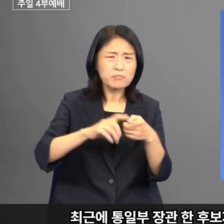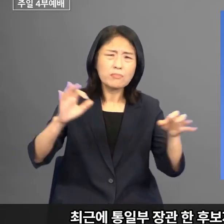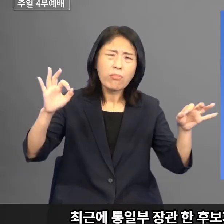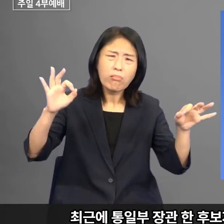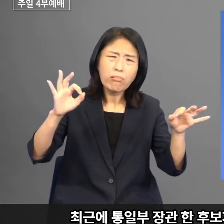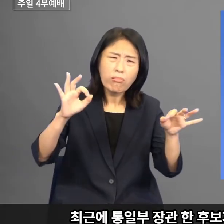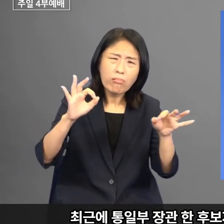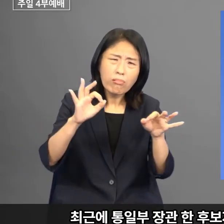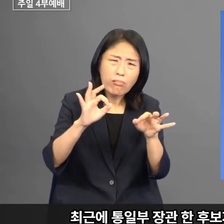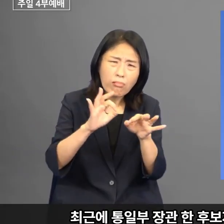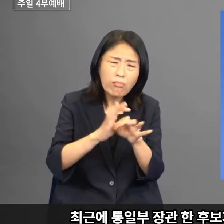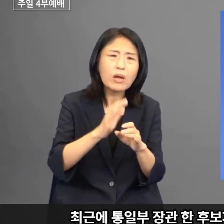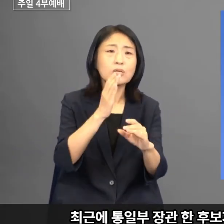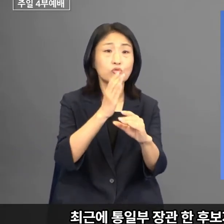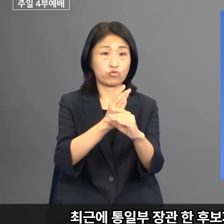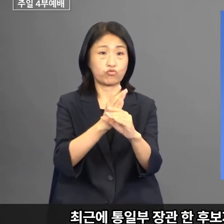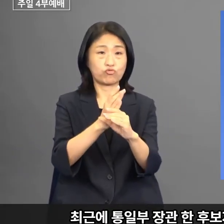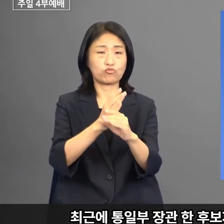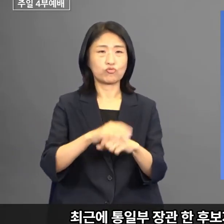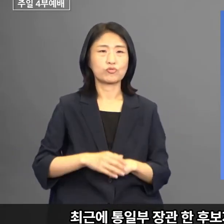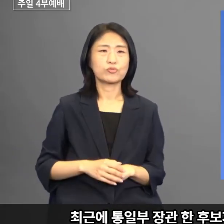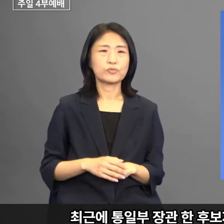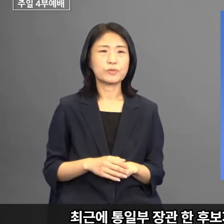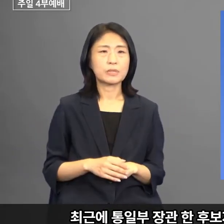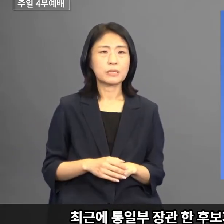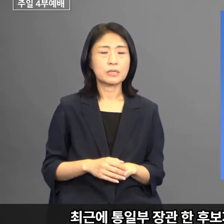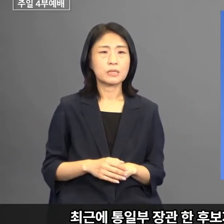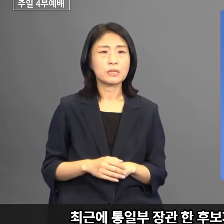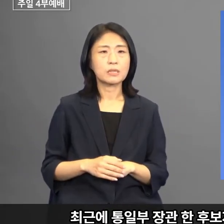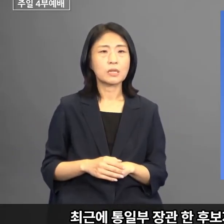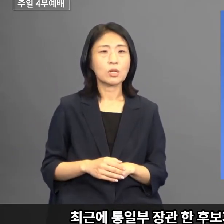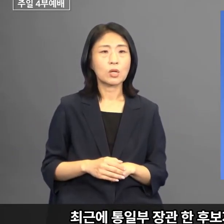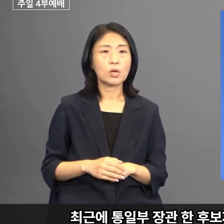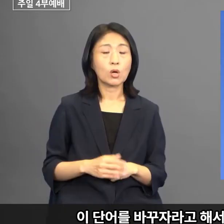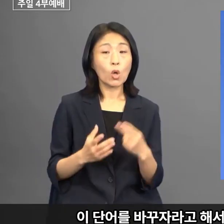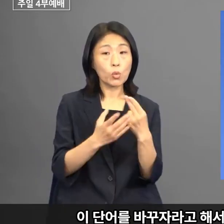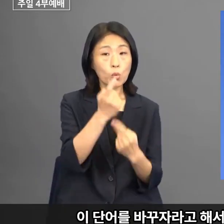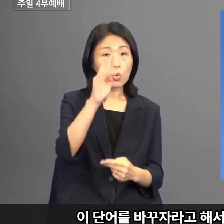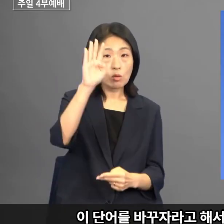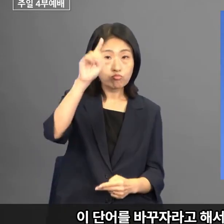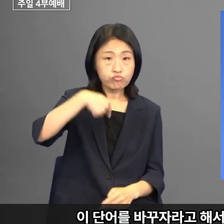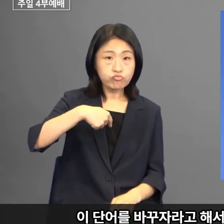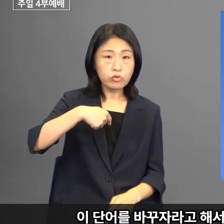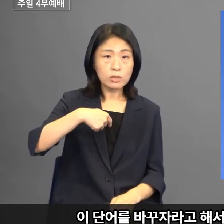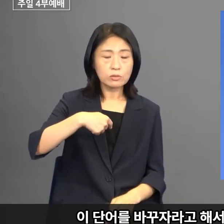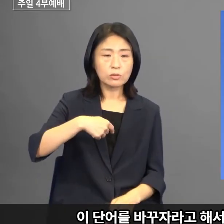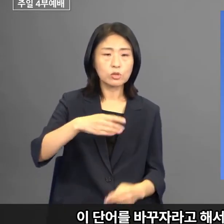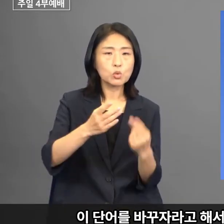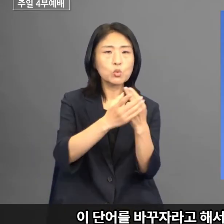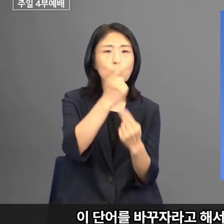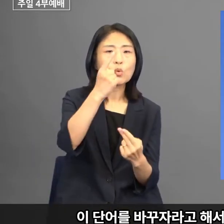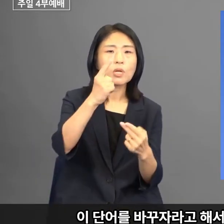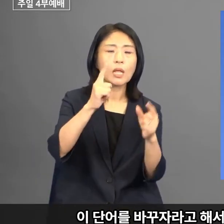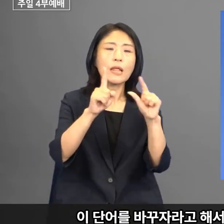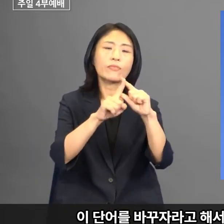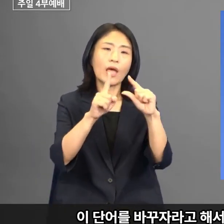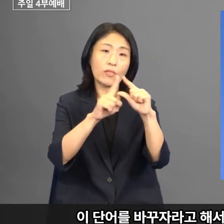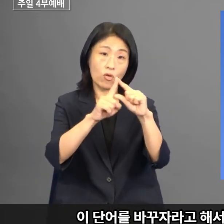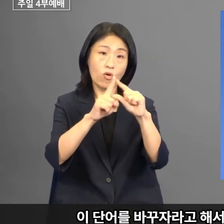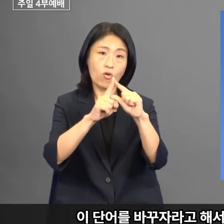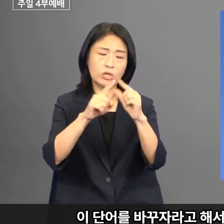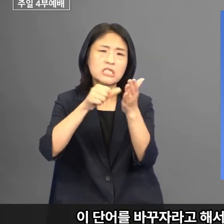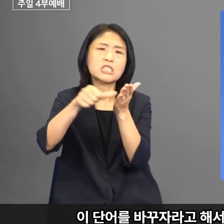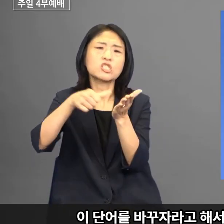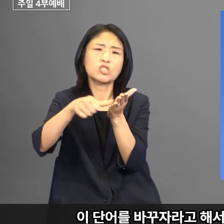최근에 통일부 장관 한 후보자가 통일부에서 통일을 없애자, 이 단어를 바꾸자라고 해서 굉장히 논란이